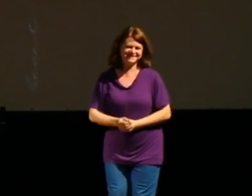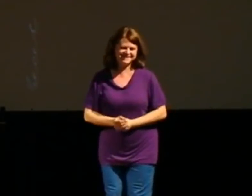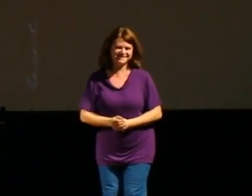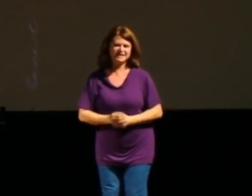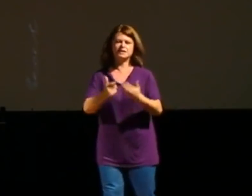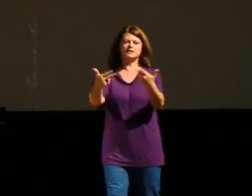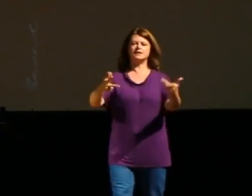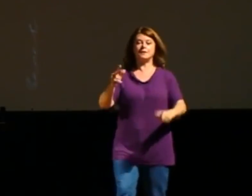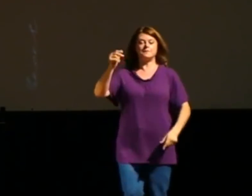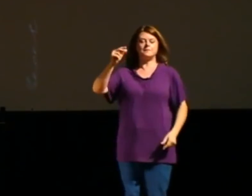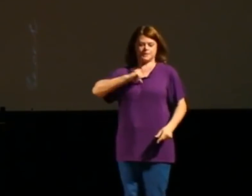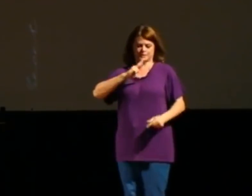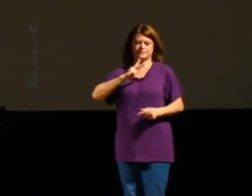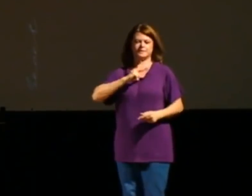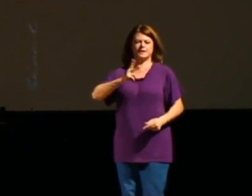são sonhos,